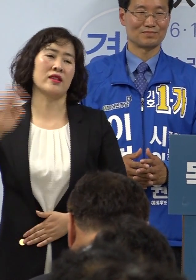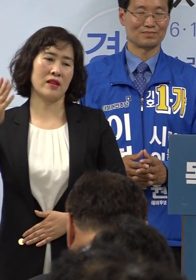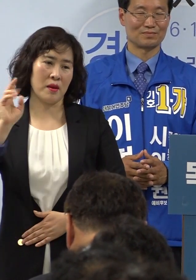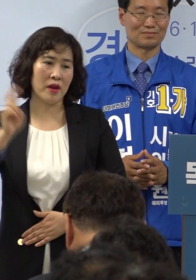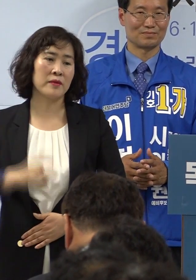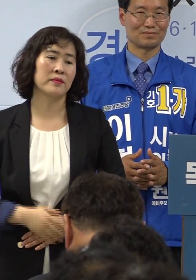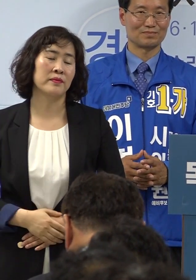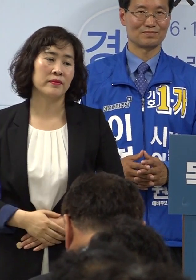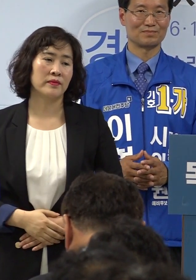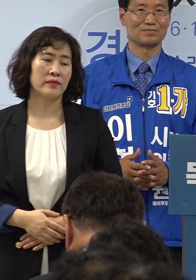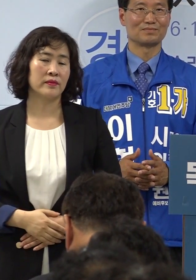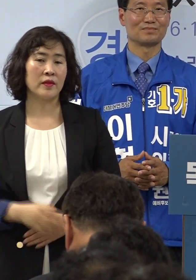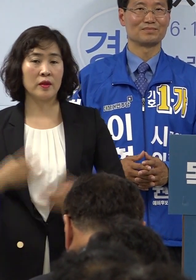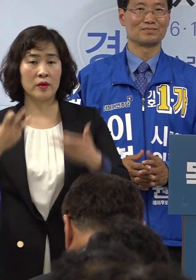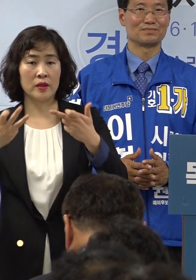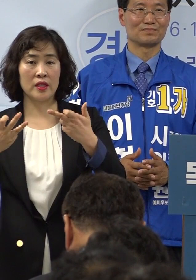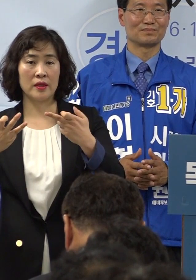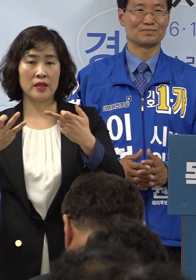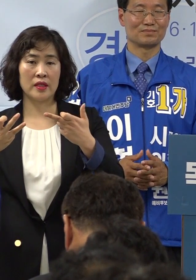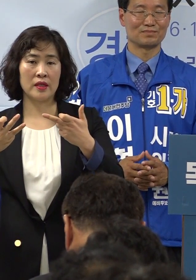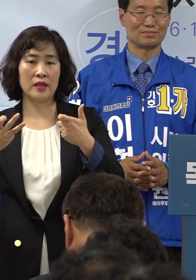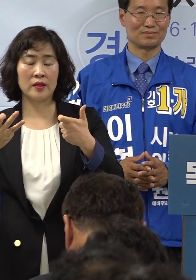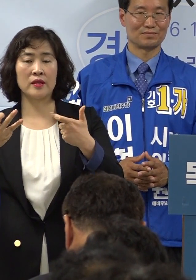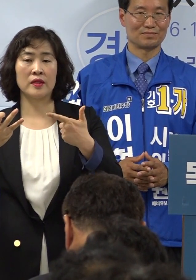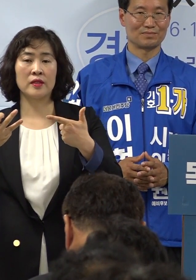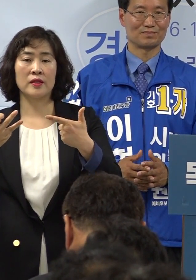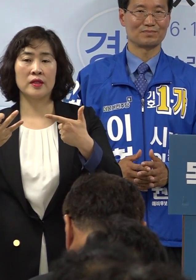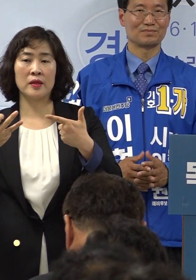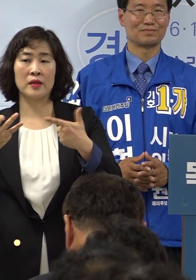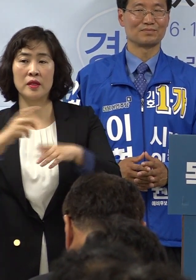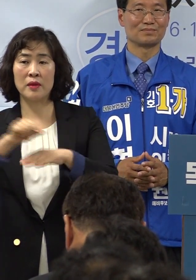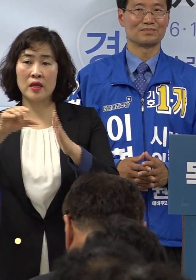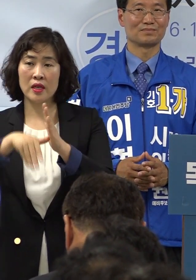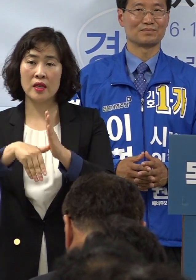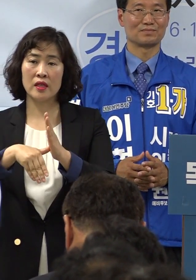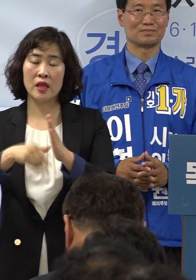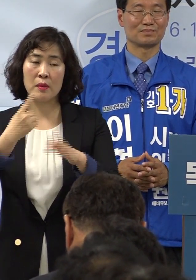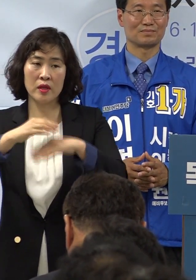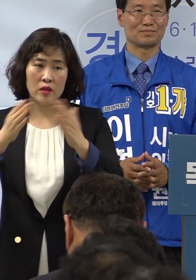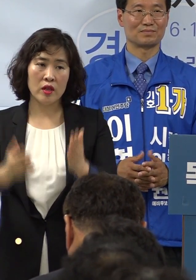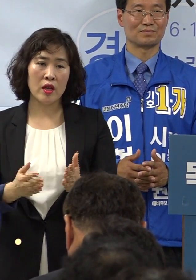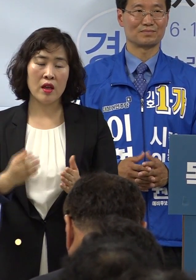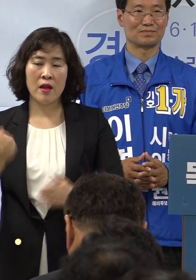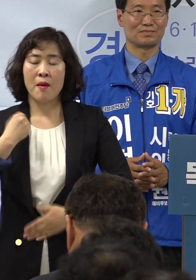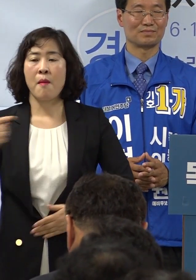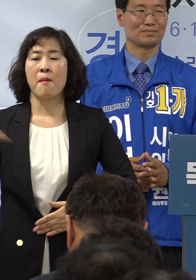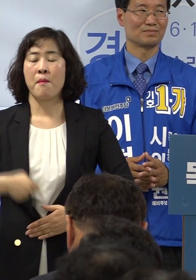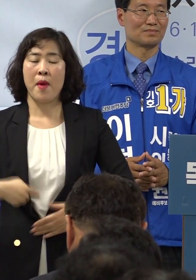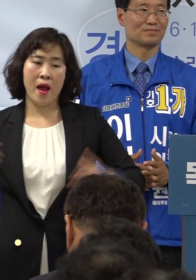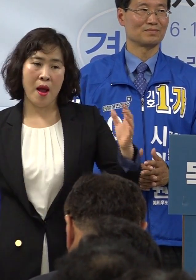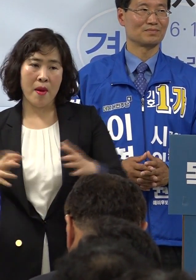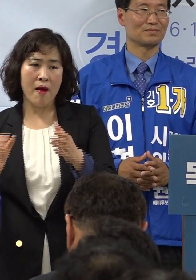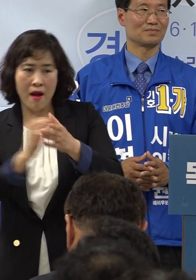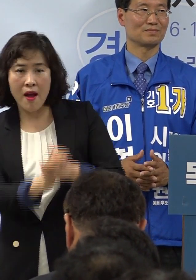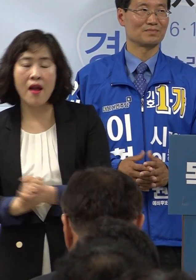겁니다. 6.13 지방선거에 더불어민주당이 반드시 딱 똘똘 뭉치고 단합해서 하나가